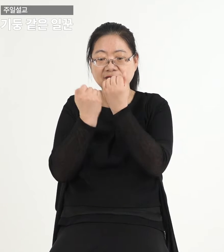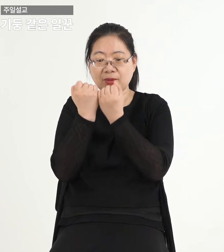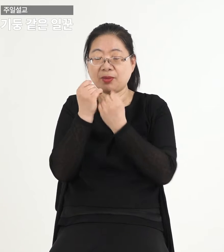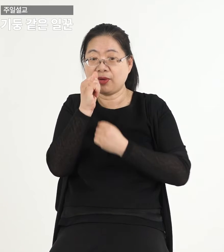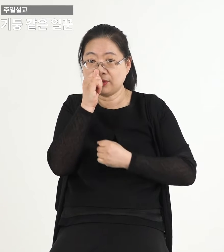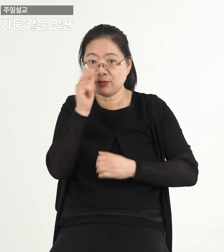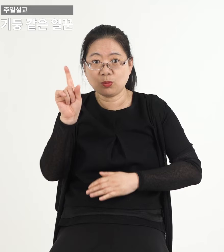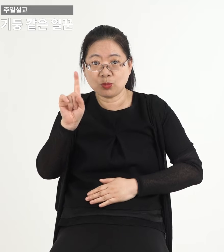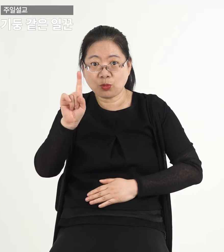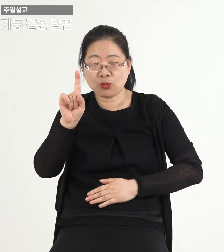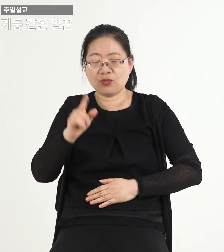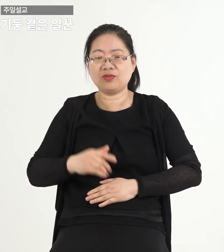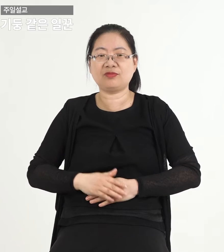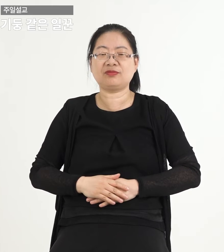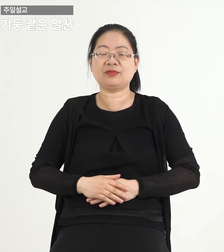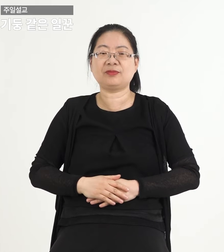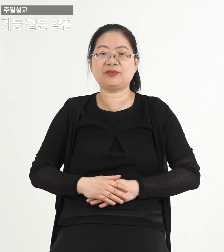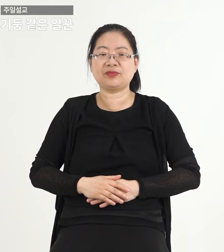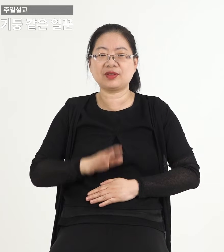드렸어요.